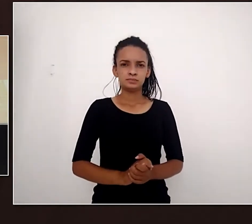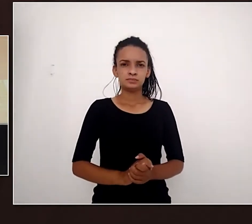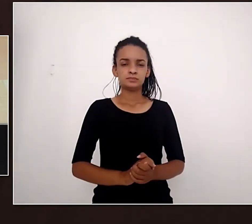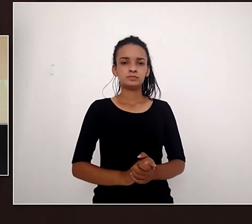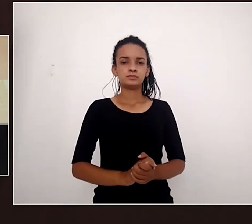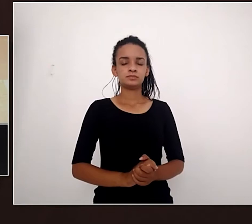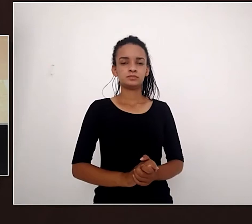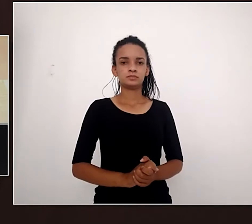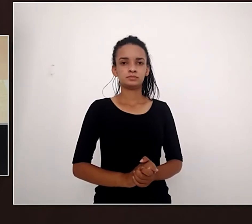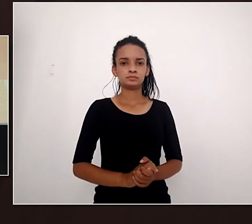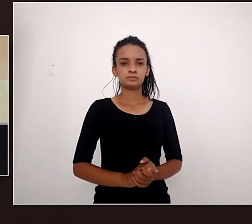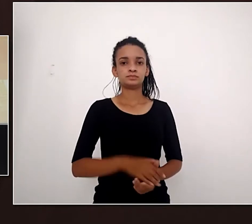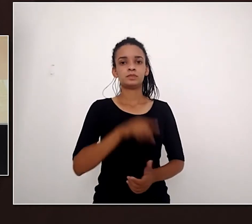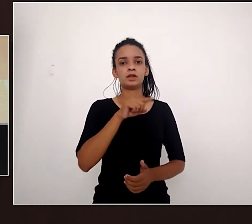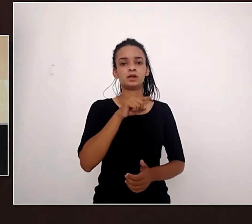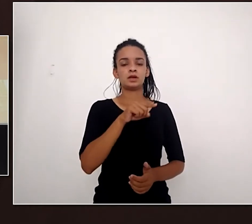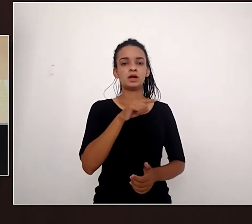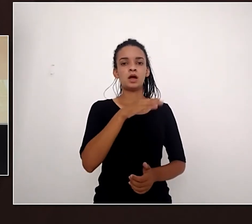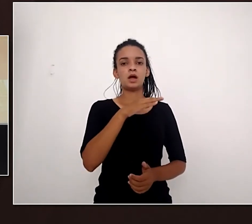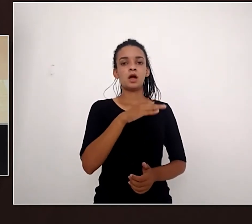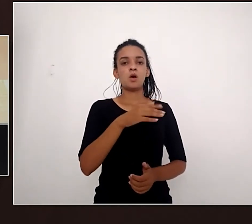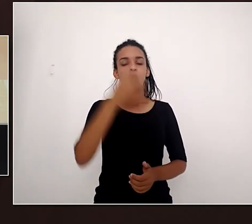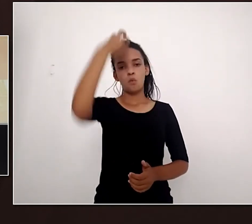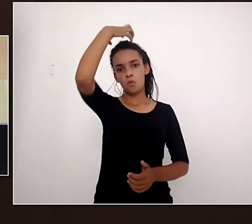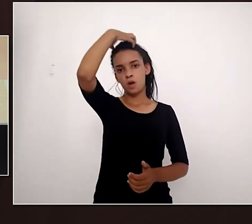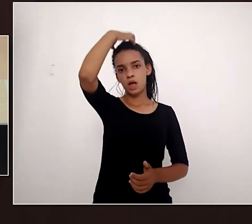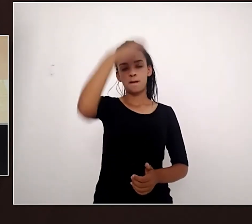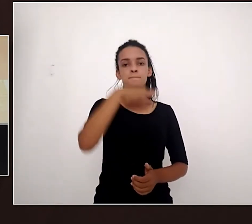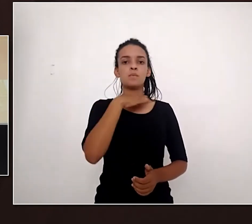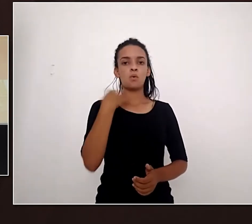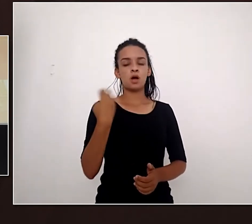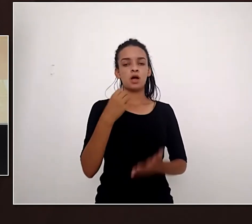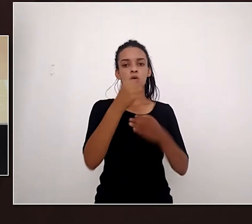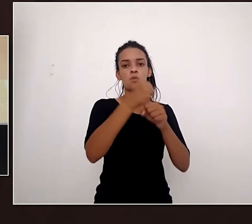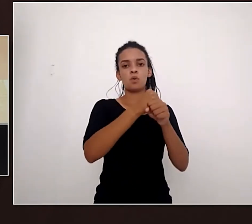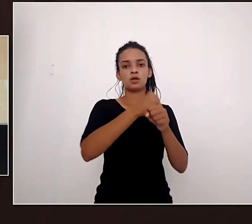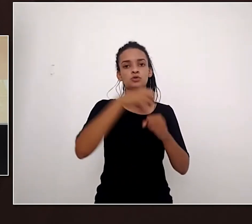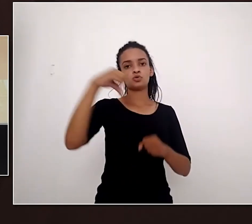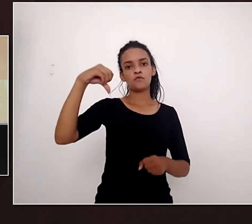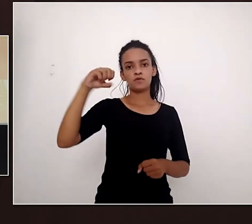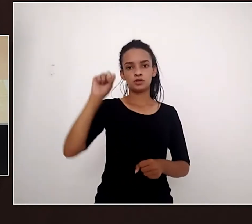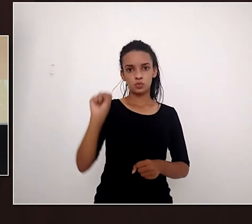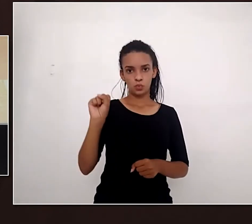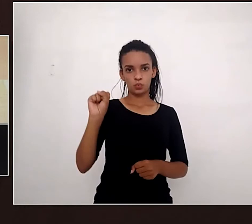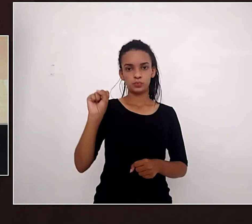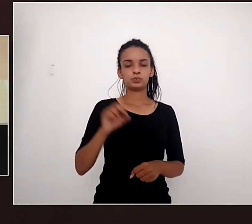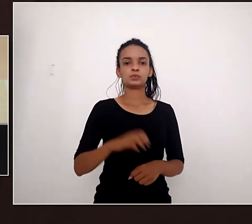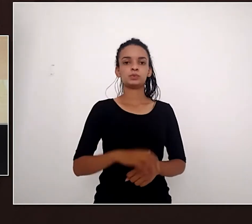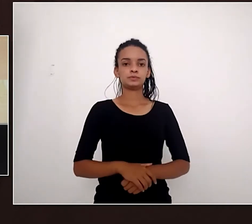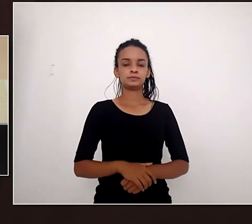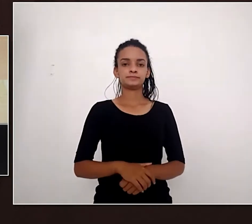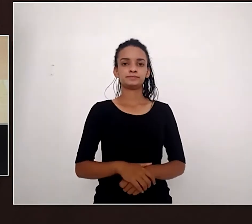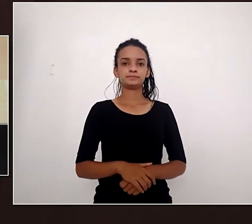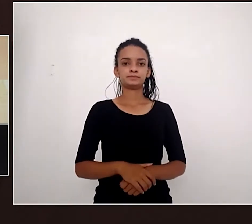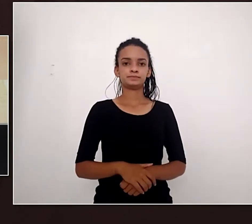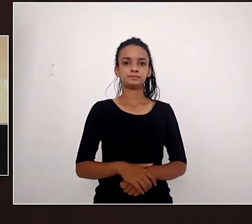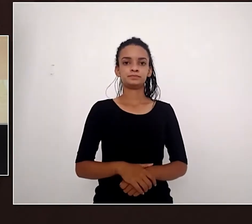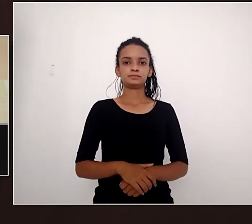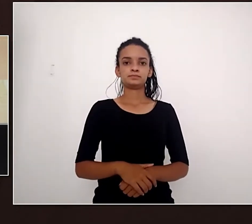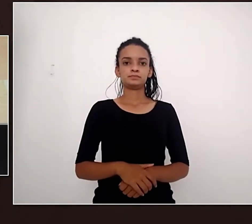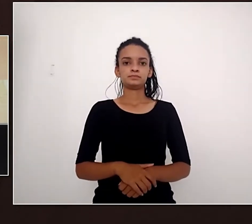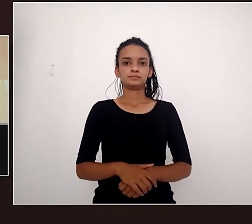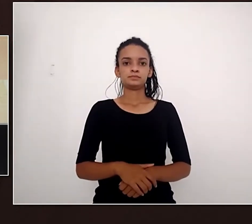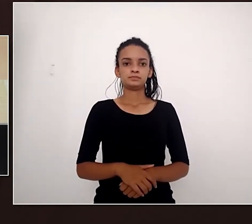ele morreu no ano 98. E vou falar só mais um, tá? O reinado de Trajano, de